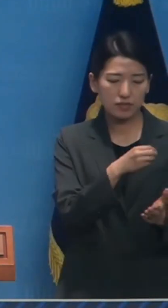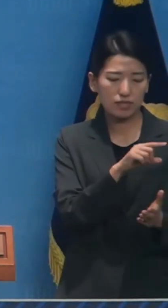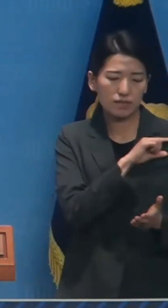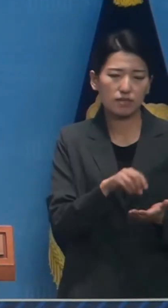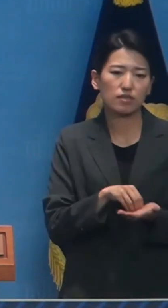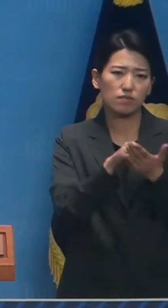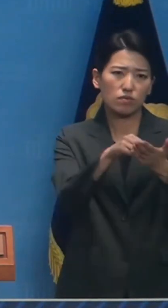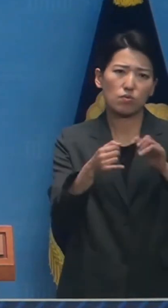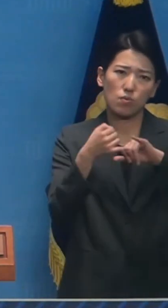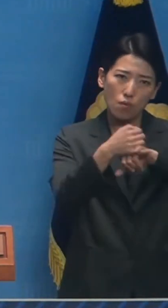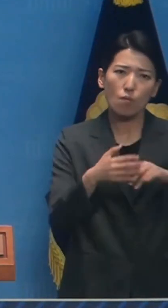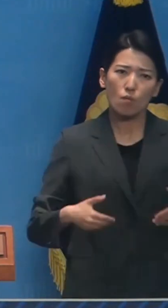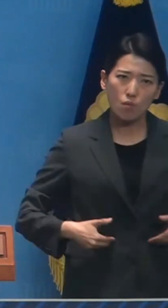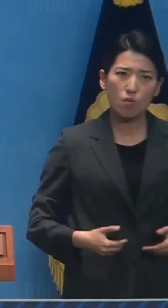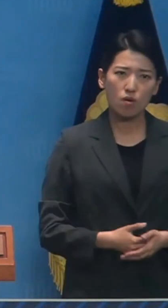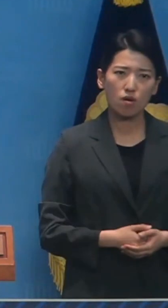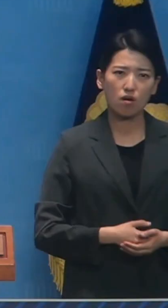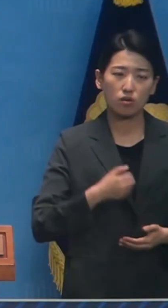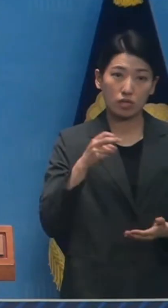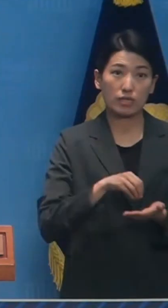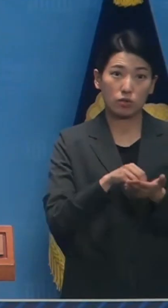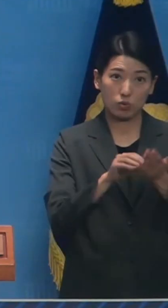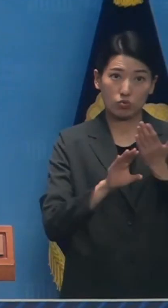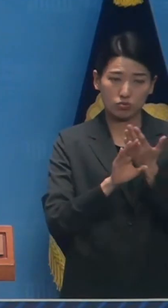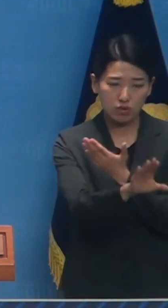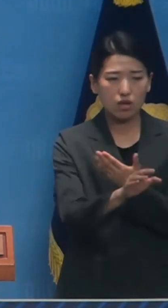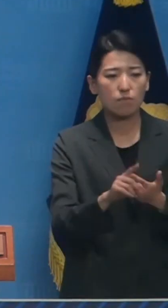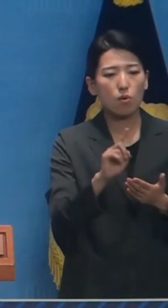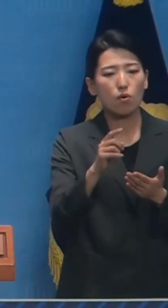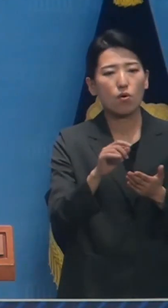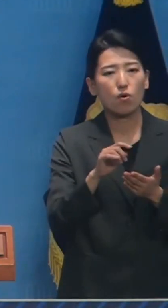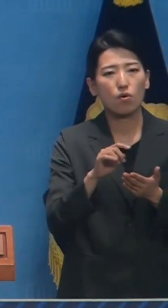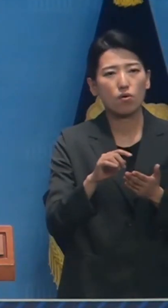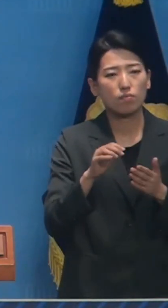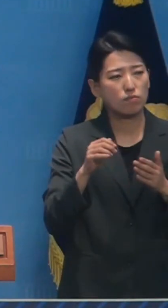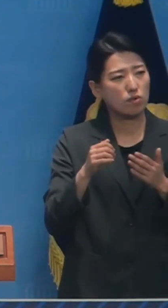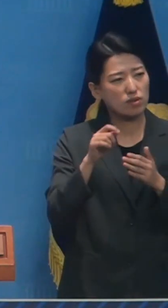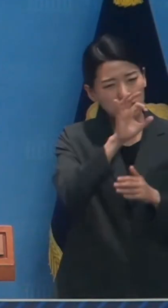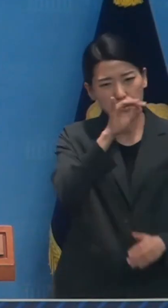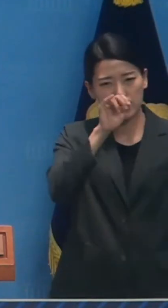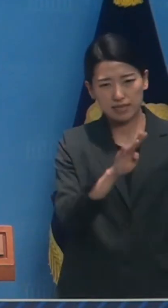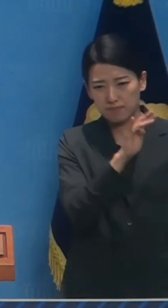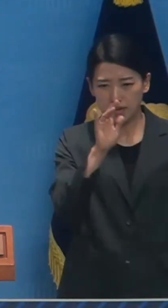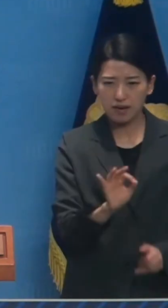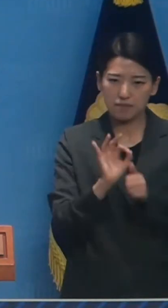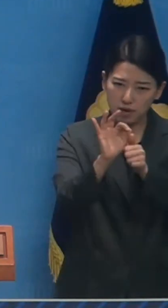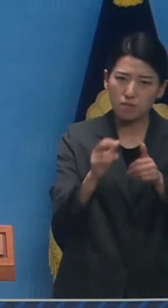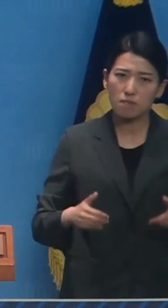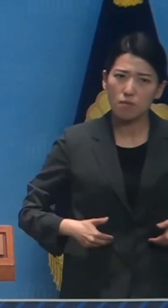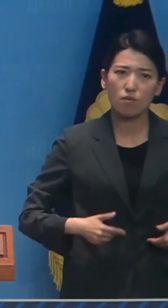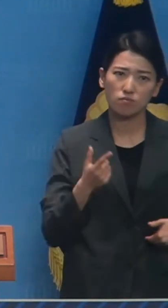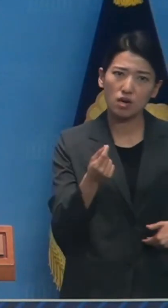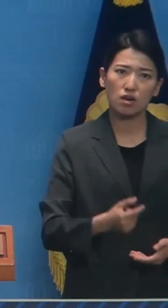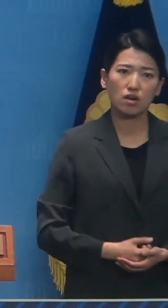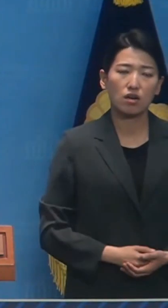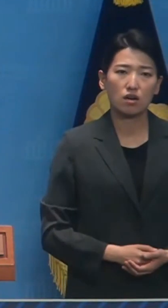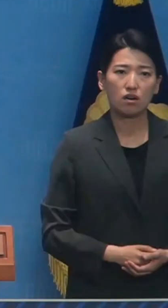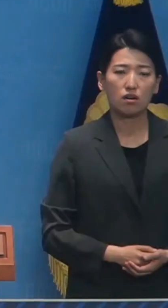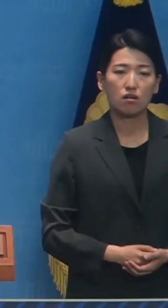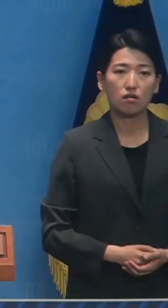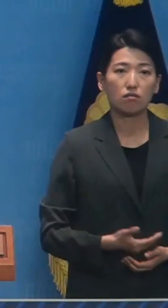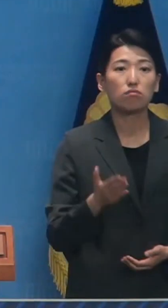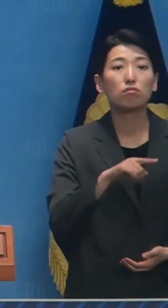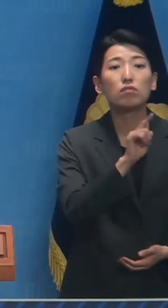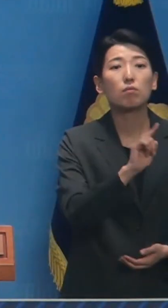지원하거나 아니면 입양을 의뢰하면 될 아이였습니다. 절대 인명 출산이 필요한 아이가 아니었습니다. 그럼에도 불구하고